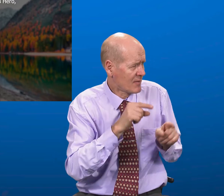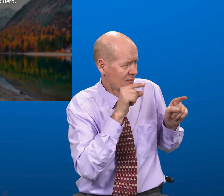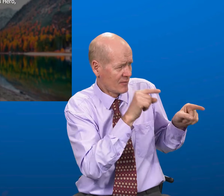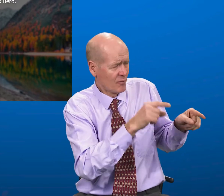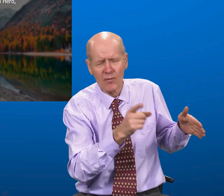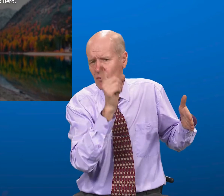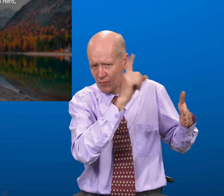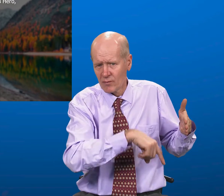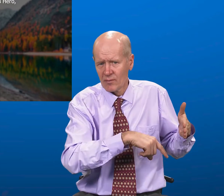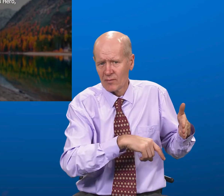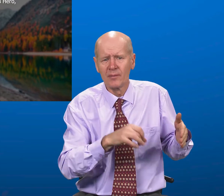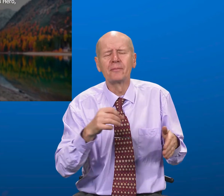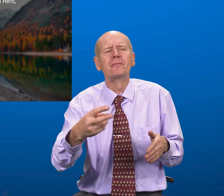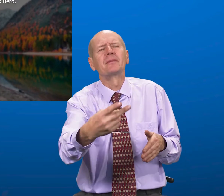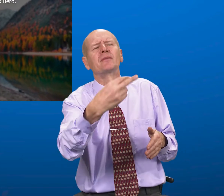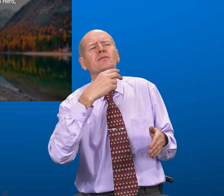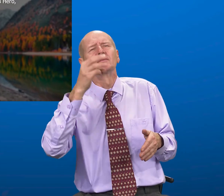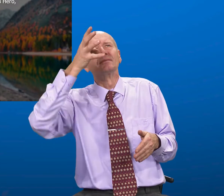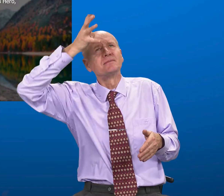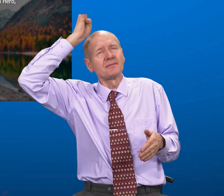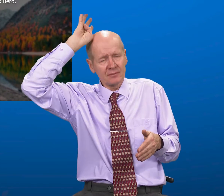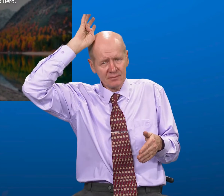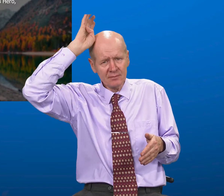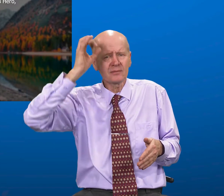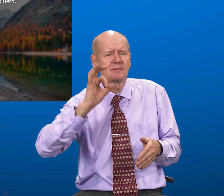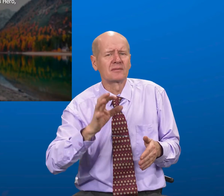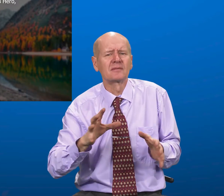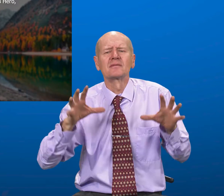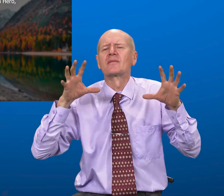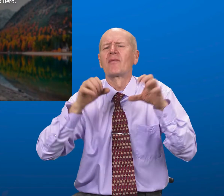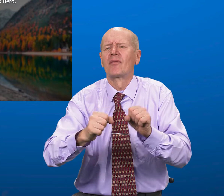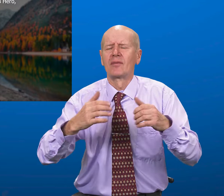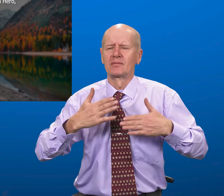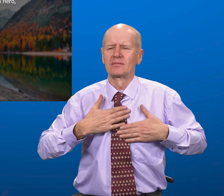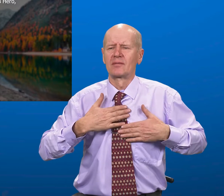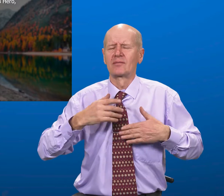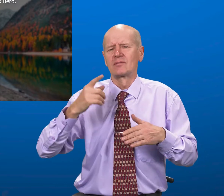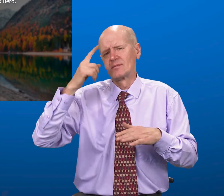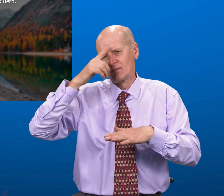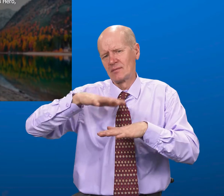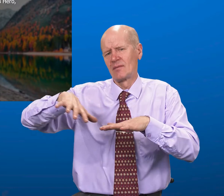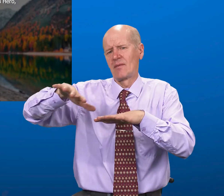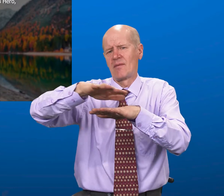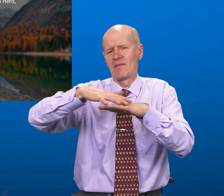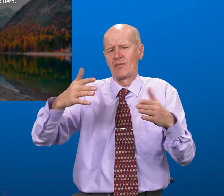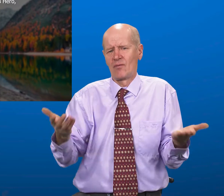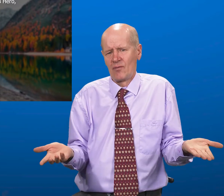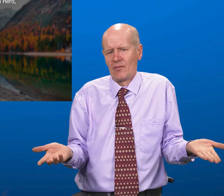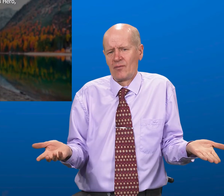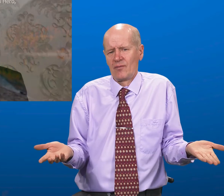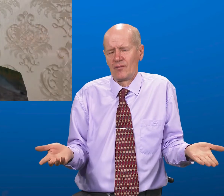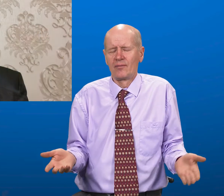то все уверуют в него, и придут римляне и овладеют местом нашим и